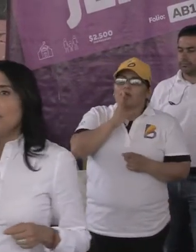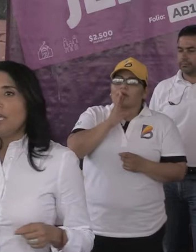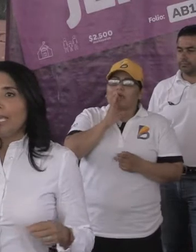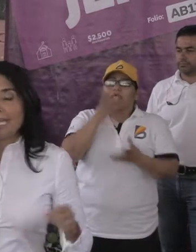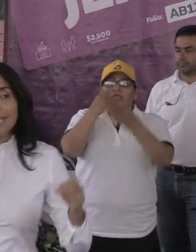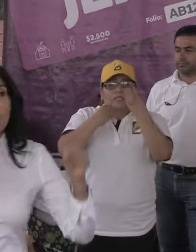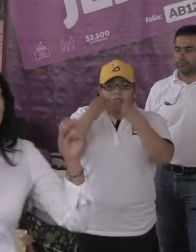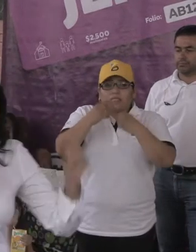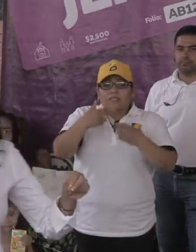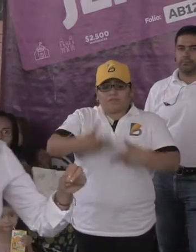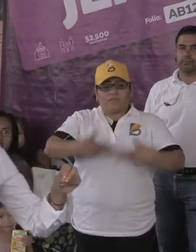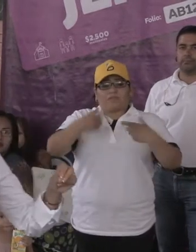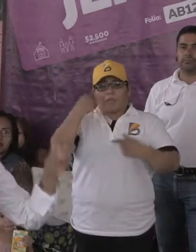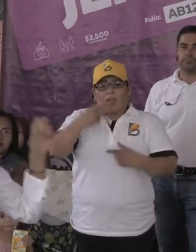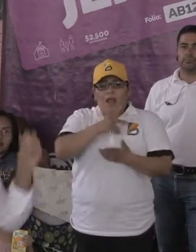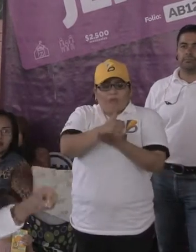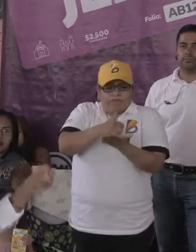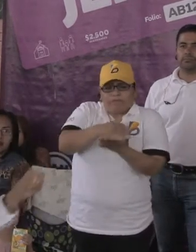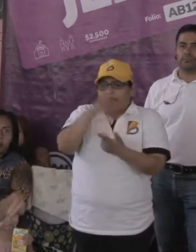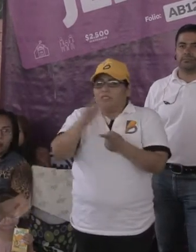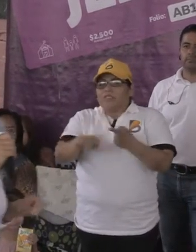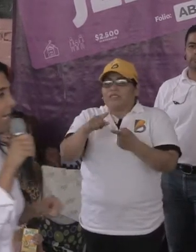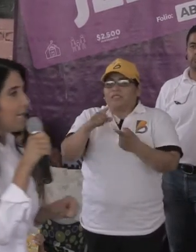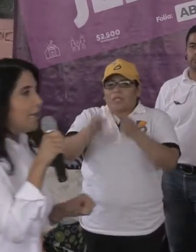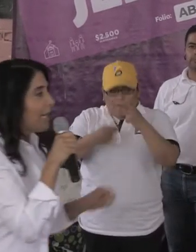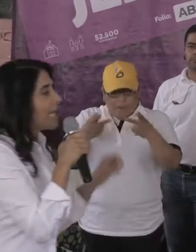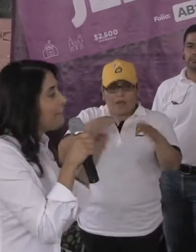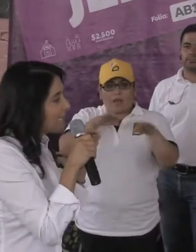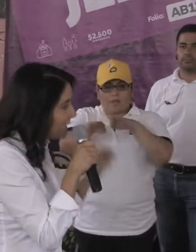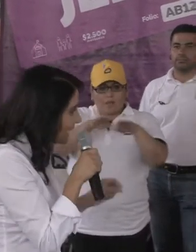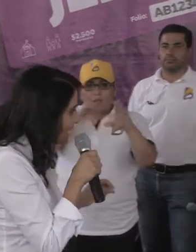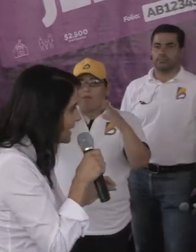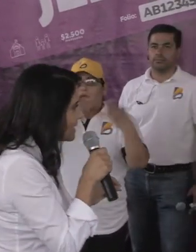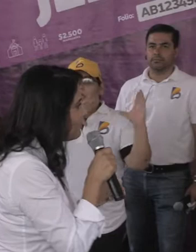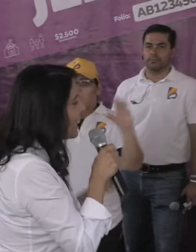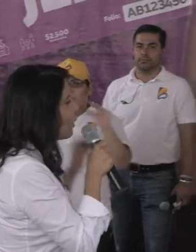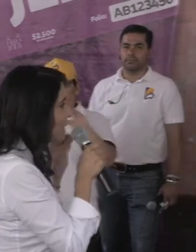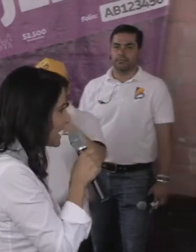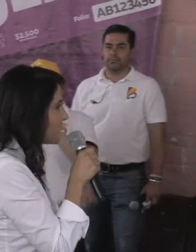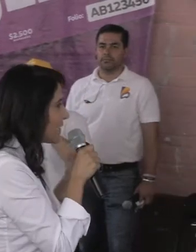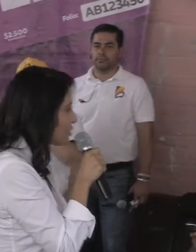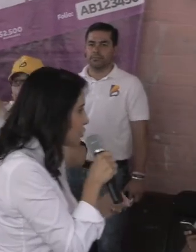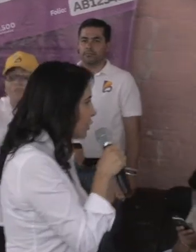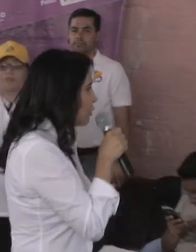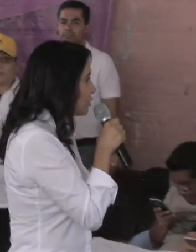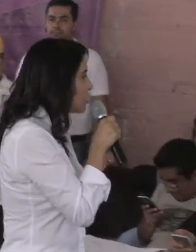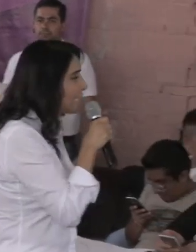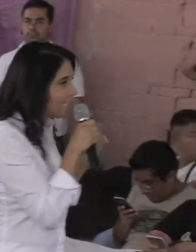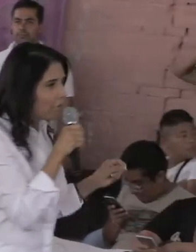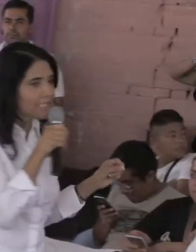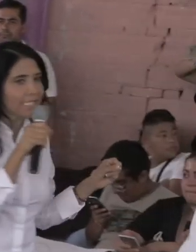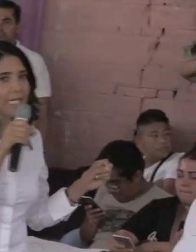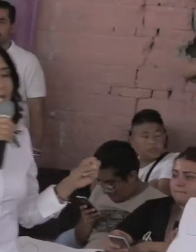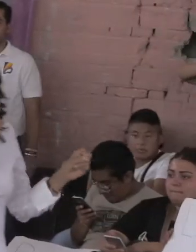nutrición. Gente como ustedes es con la que vamos a trabajar para capacitarlas y para comercializar sus productos.